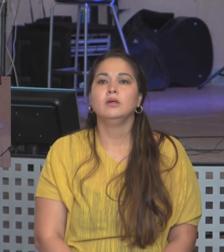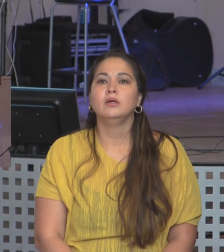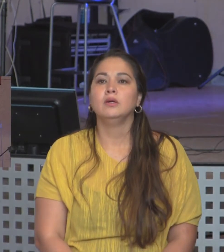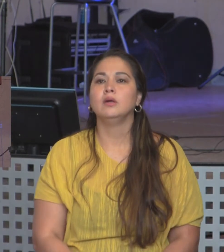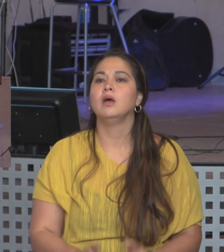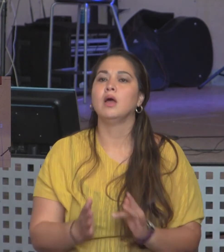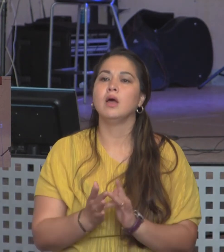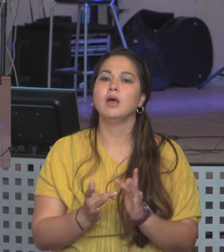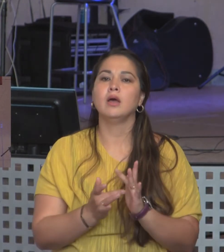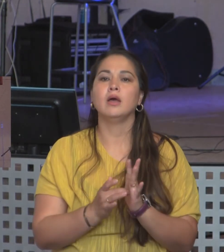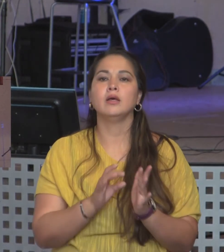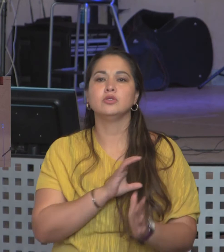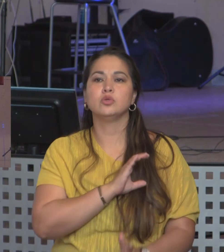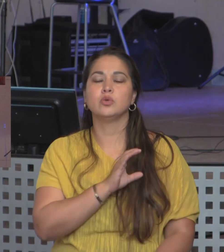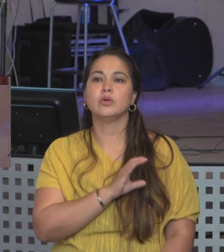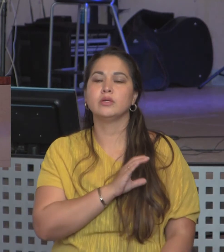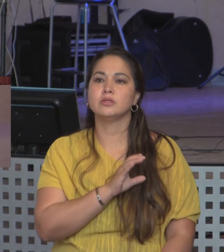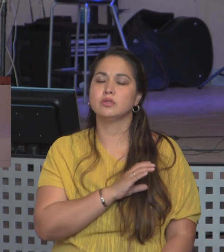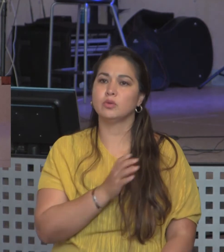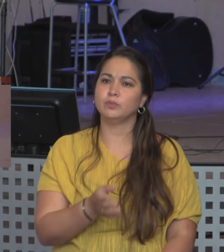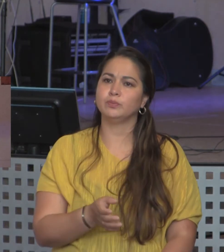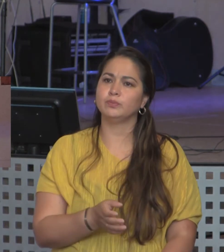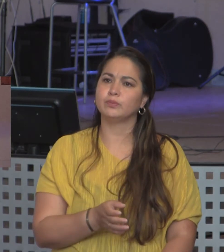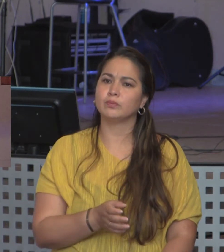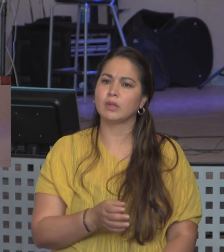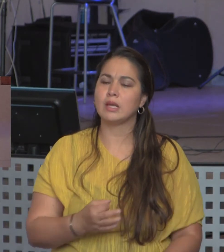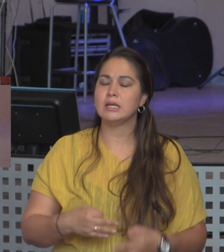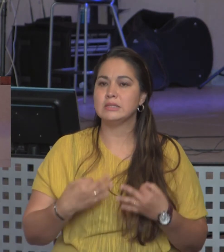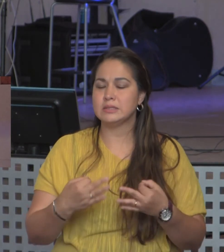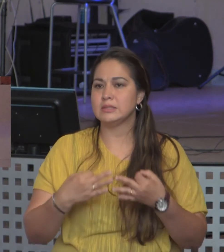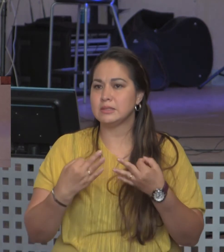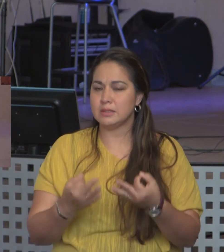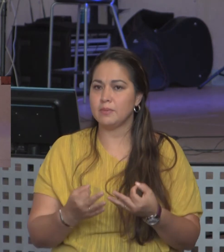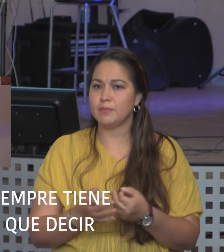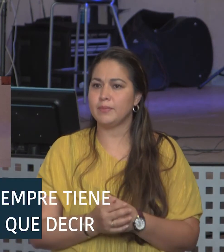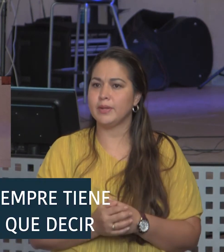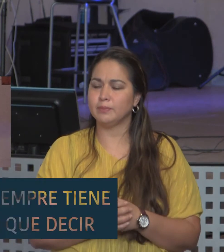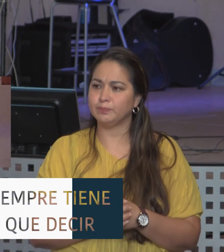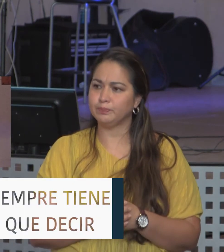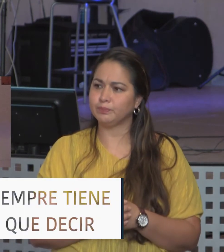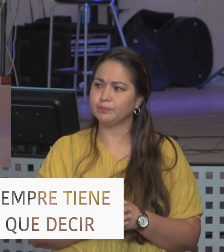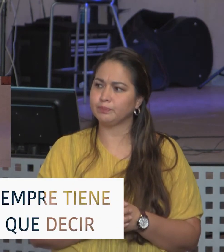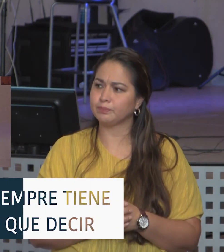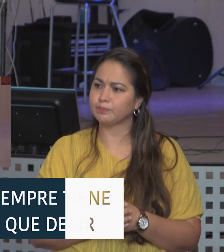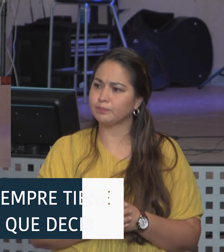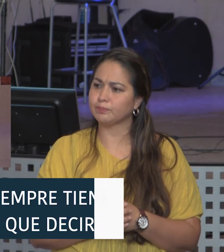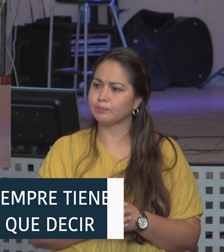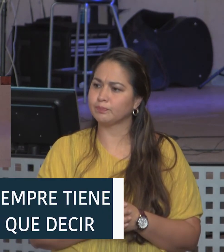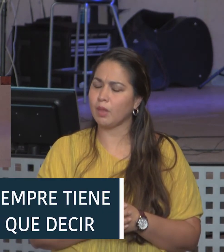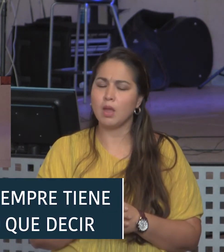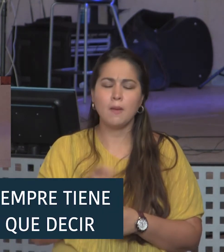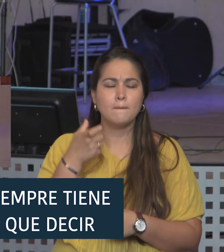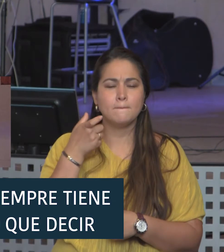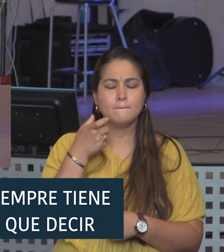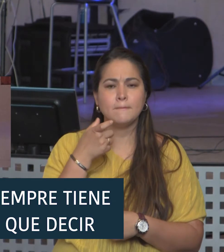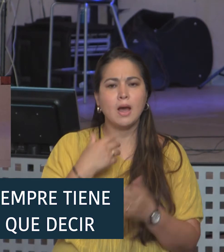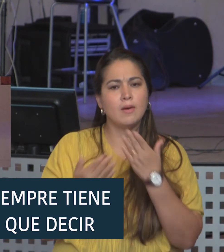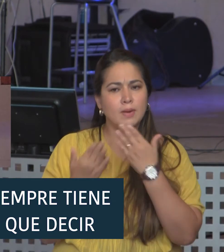Jesucristo nunca es un convidado de piedra en ningún lugar. Nunca. Él siempre tiene algo que